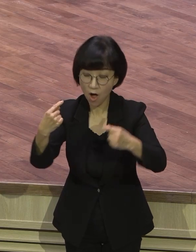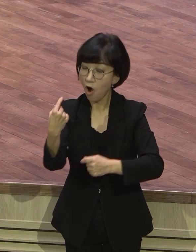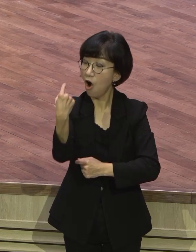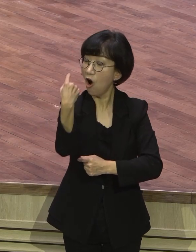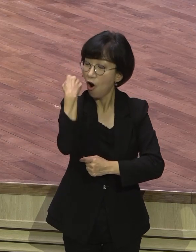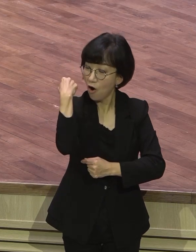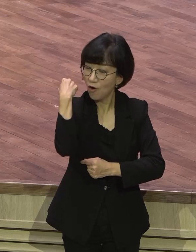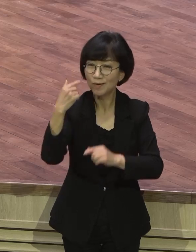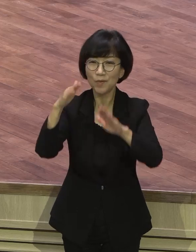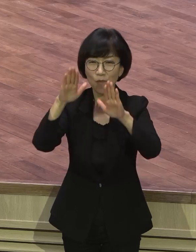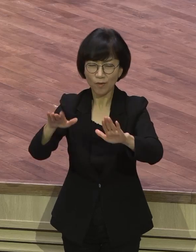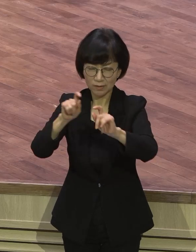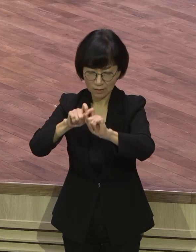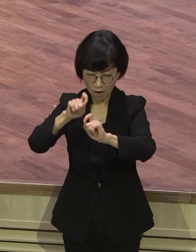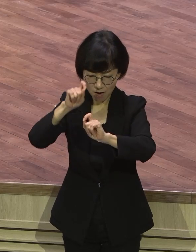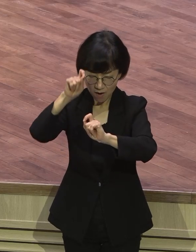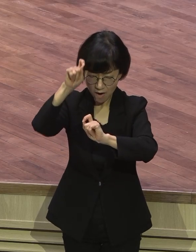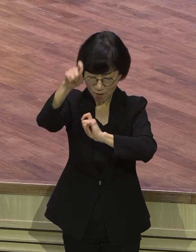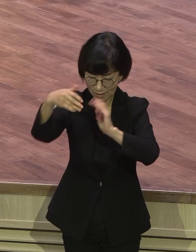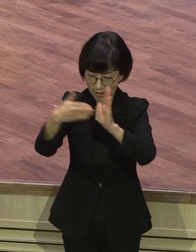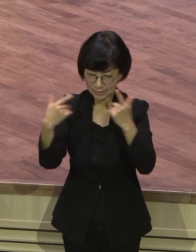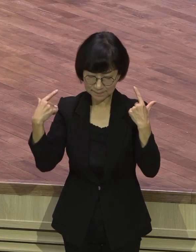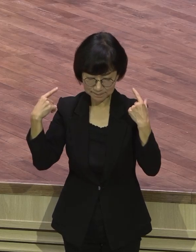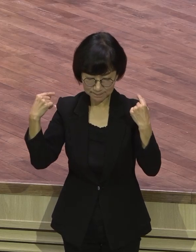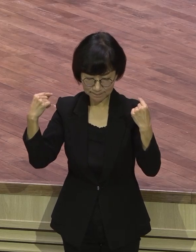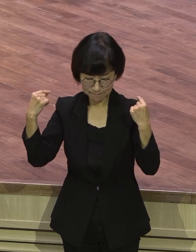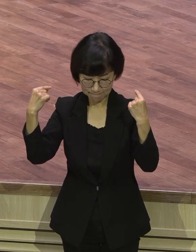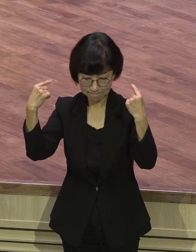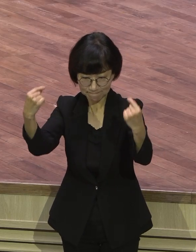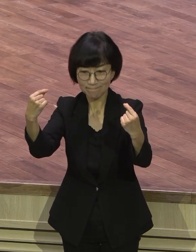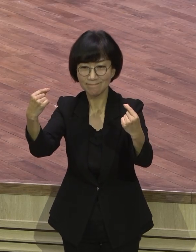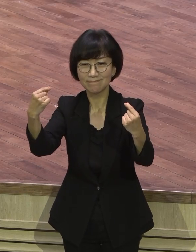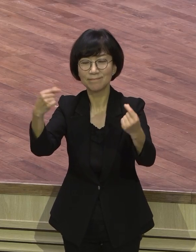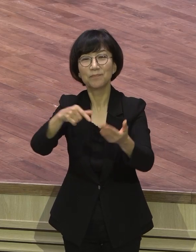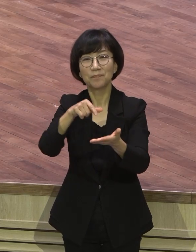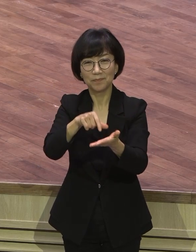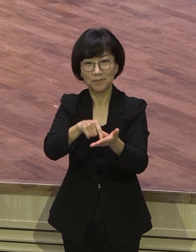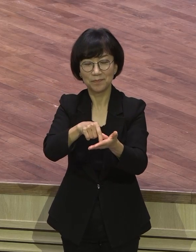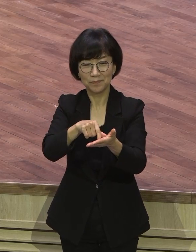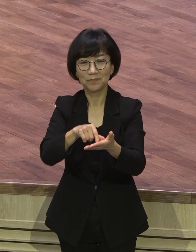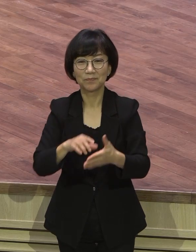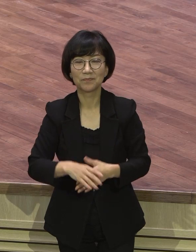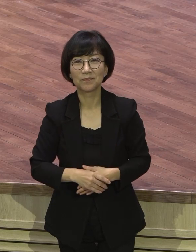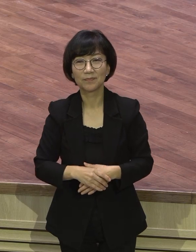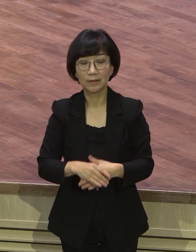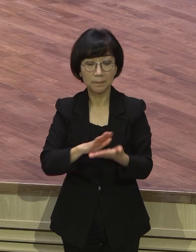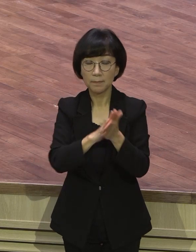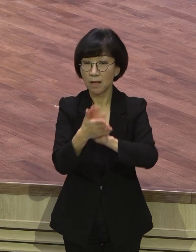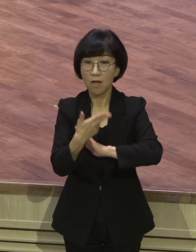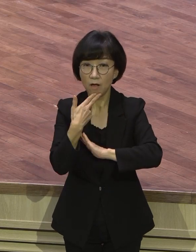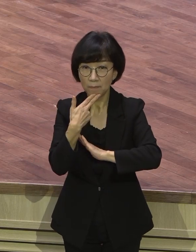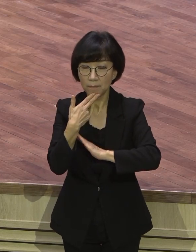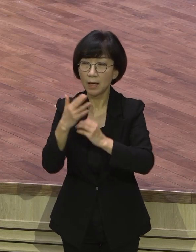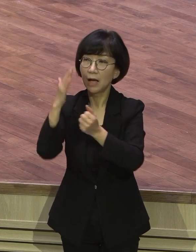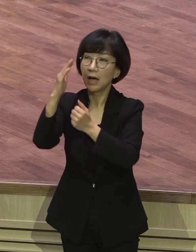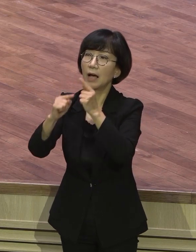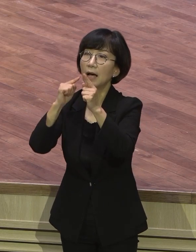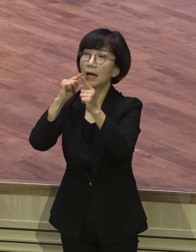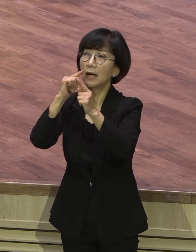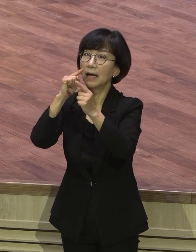어제나 오늘이나 영원토록 변하지 아니 아니 아니라 괜찮 유일한 분이에요 불변하는 하나님의 말씀